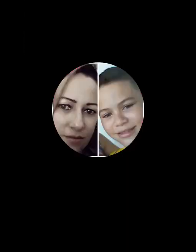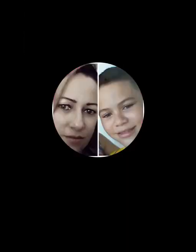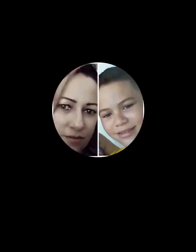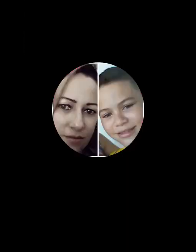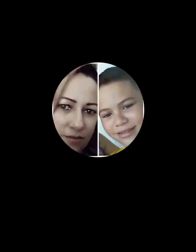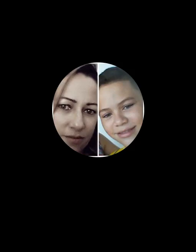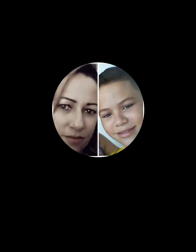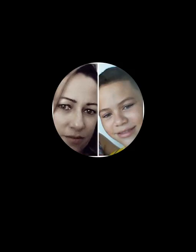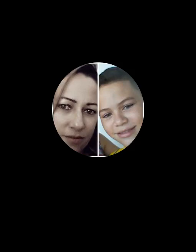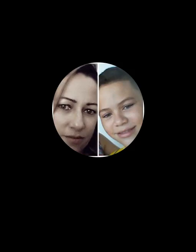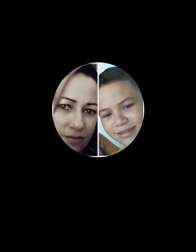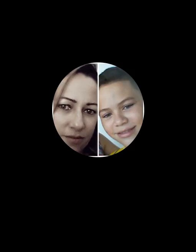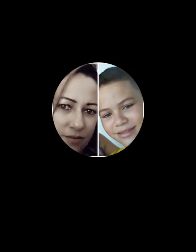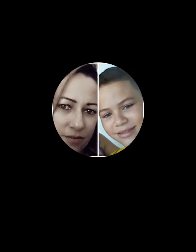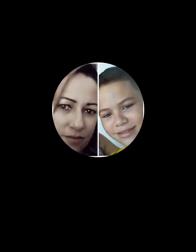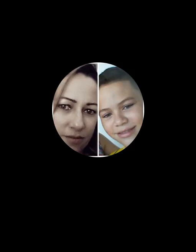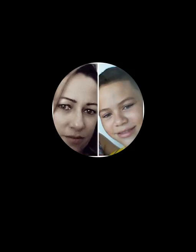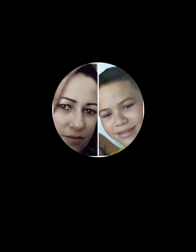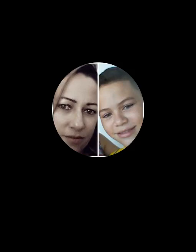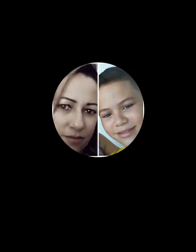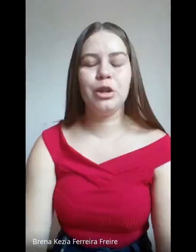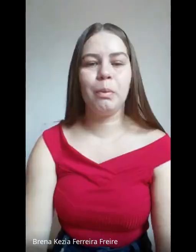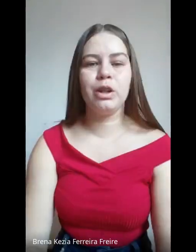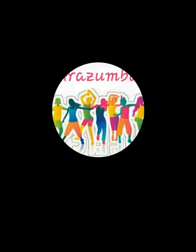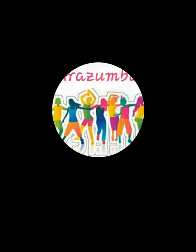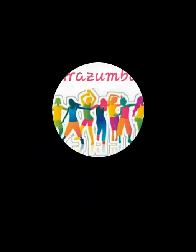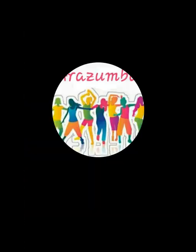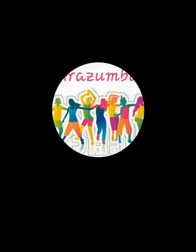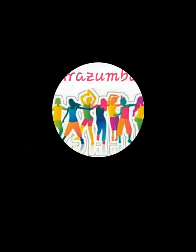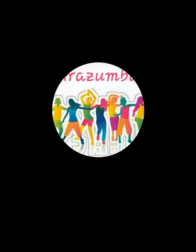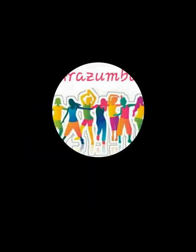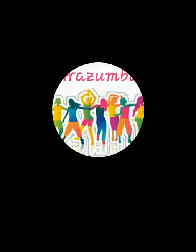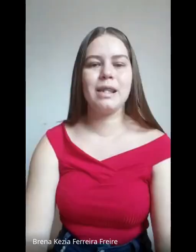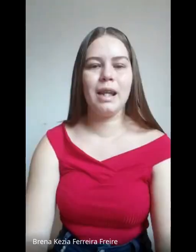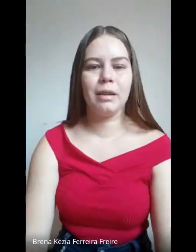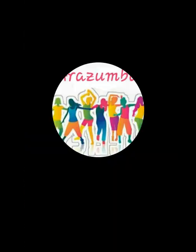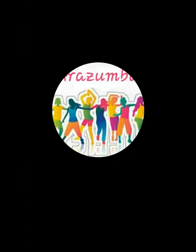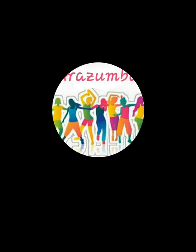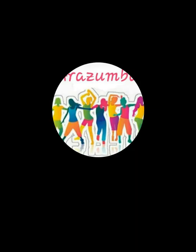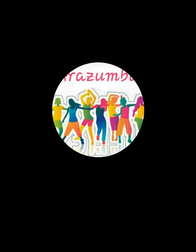também guarda-ambiental. A O gente pode. assento. O Tem a palavra assento e tem um assento que a